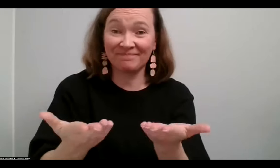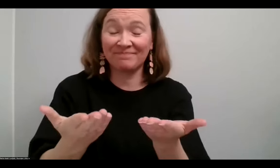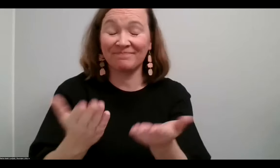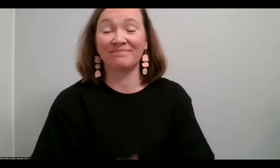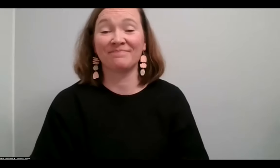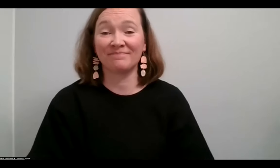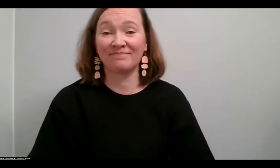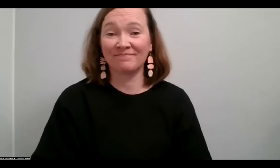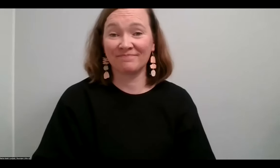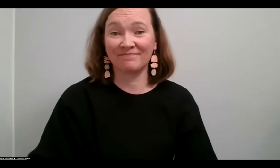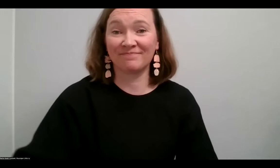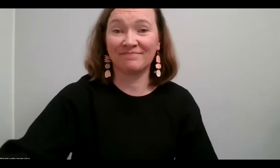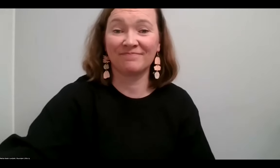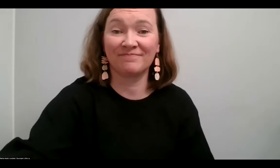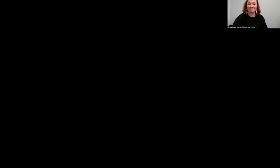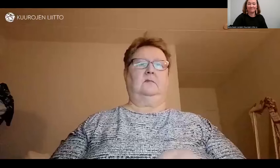käyttäneet tätä palvelua.